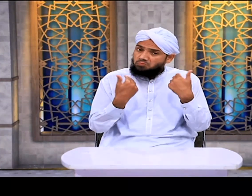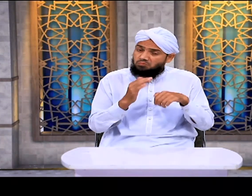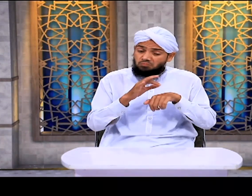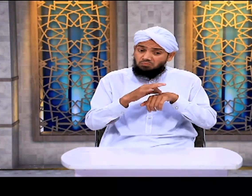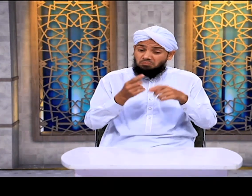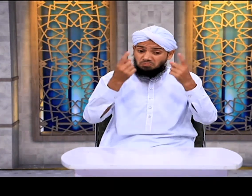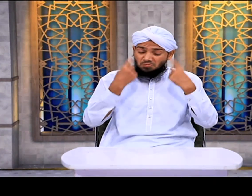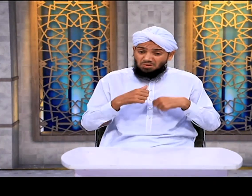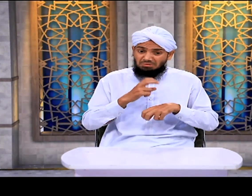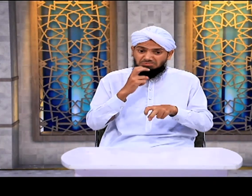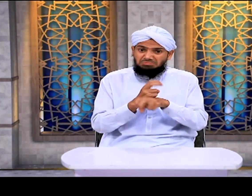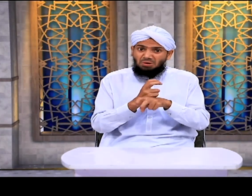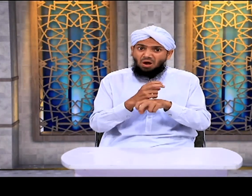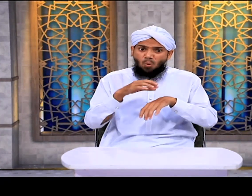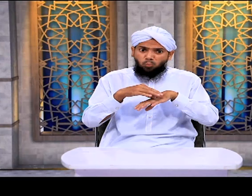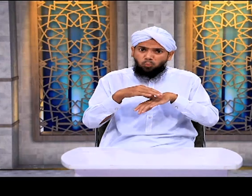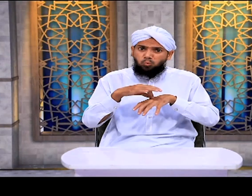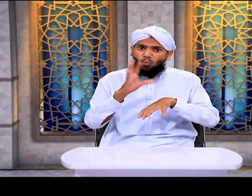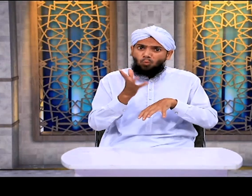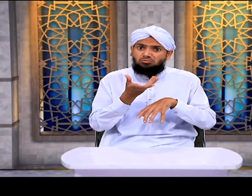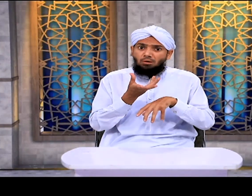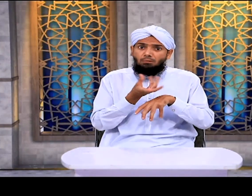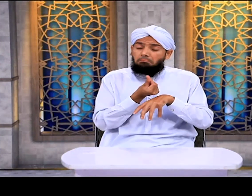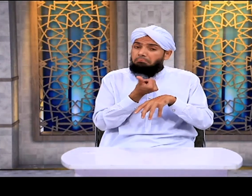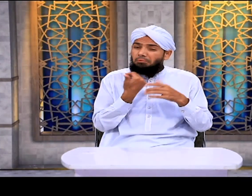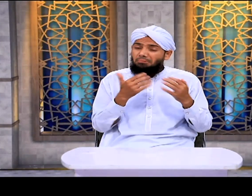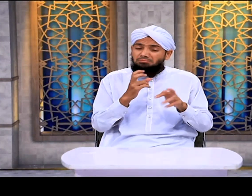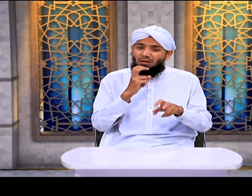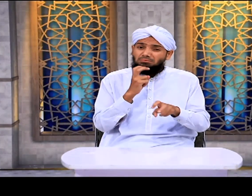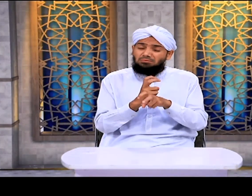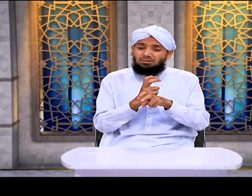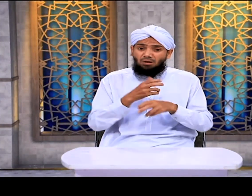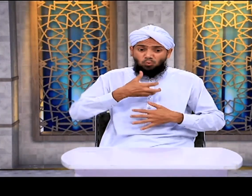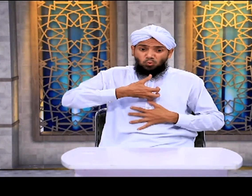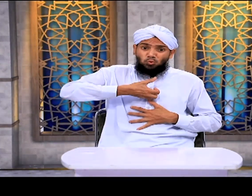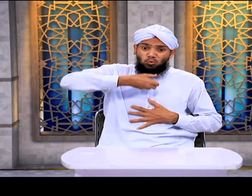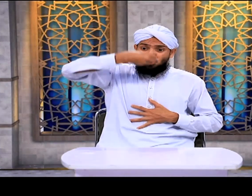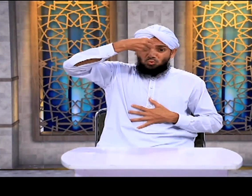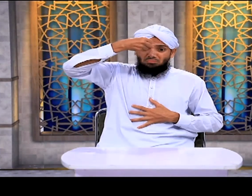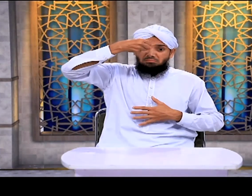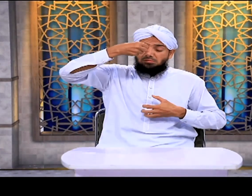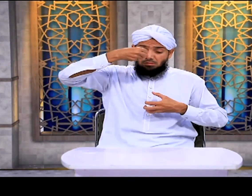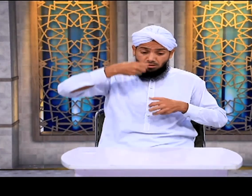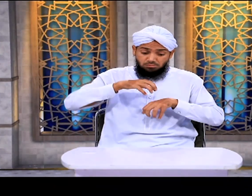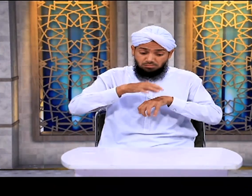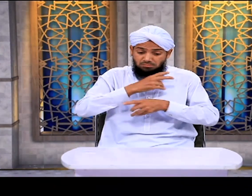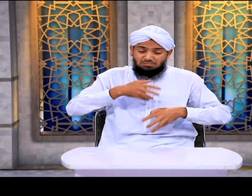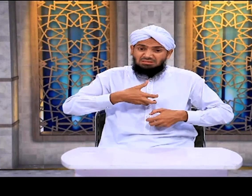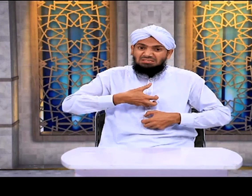جہنم کی ہڈیاں گوشت سے خالی رہ جائیں گی، ان کی روحیں ان کی رگوں اور پٹھوں میں اٹکی ہوں